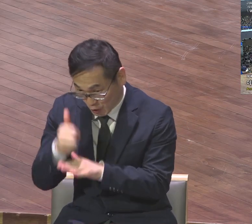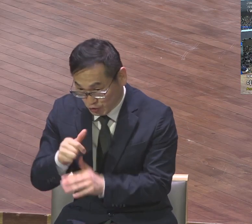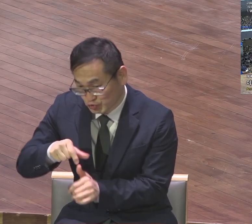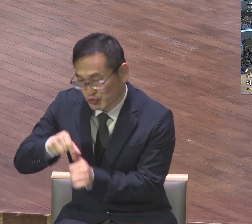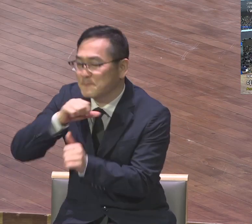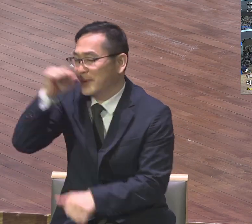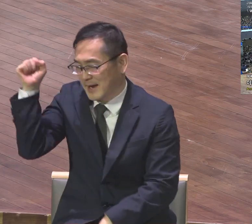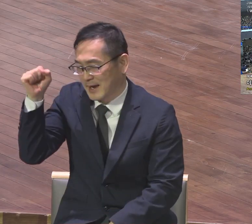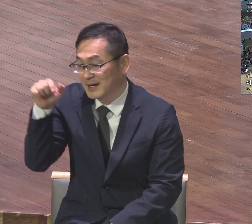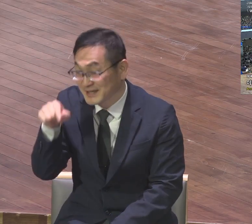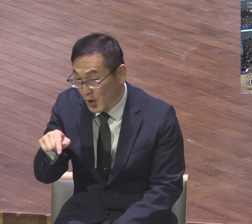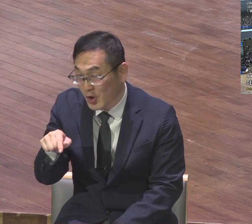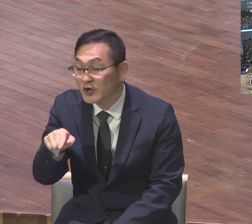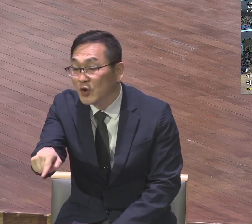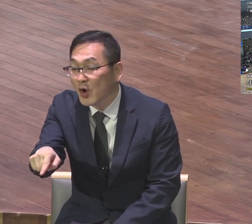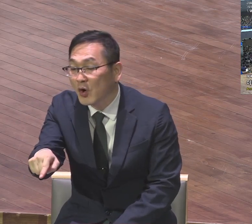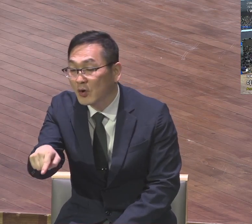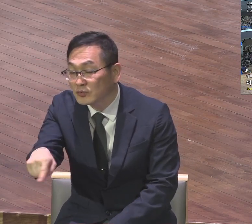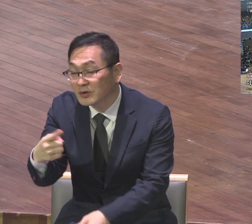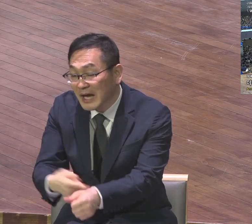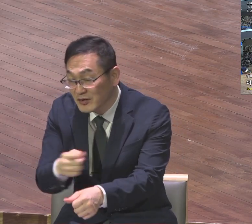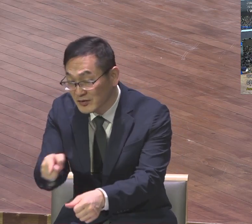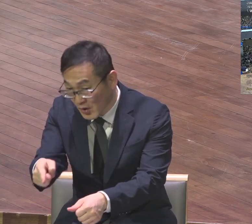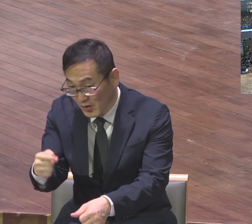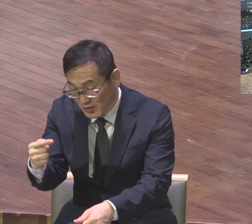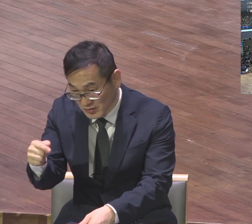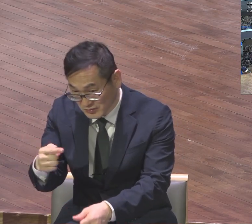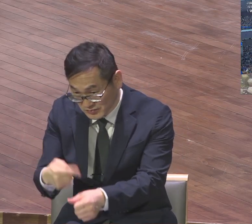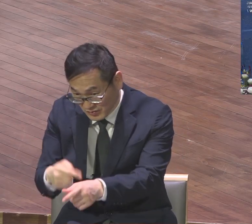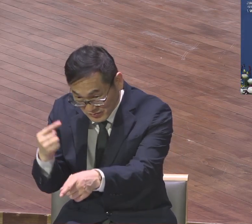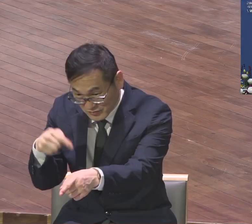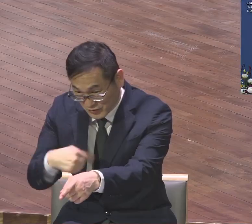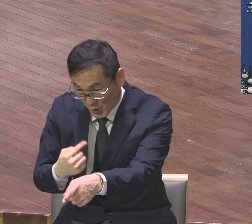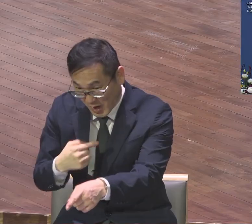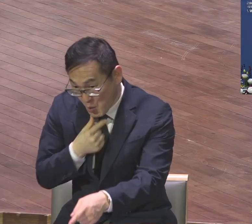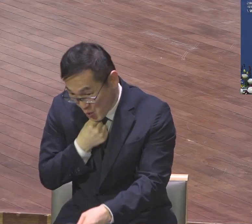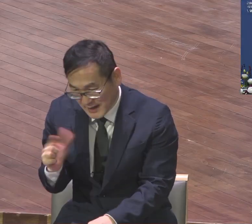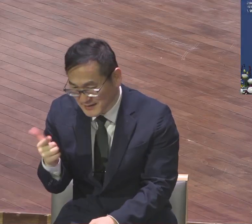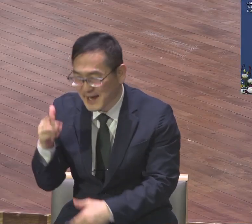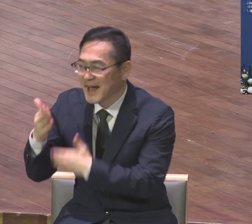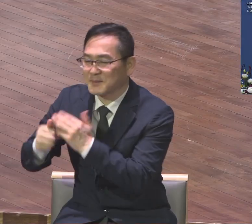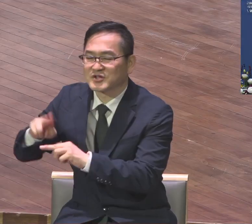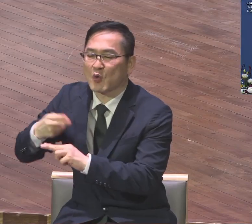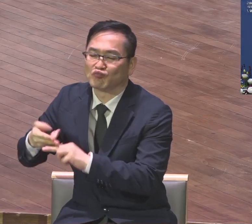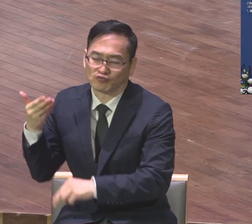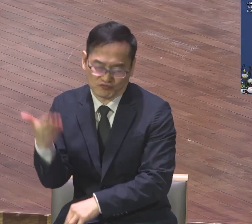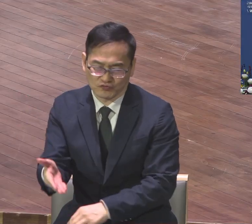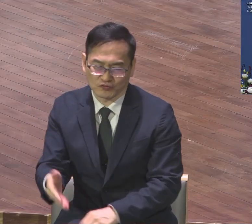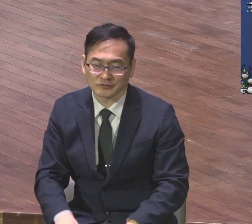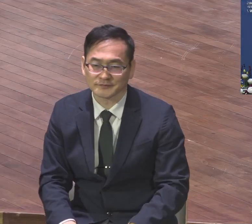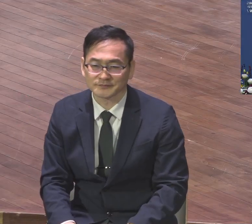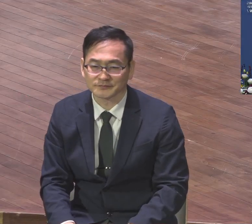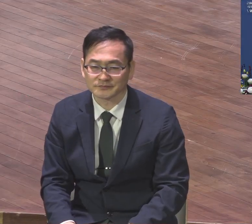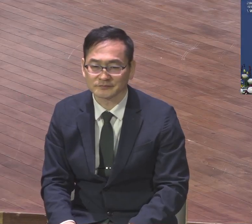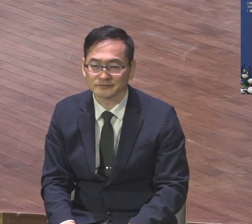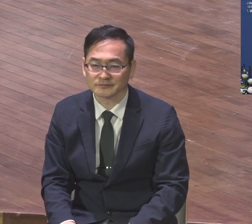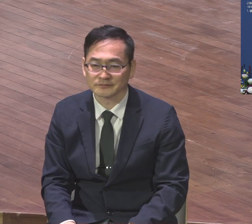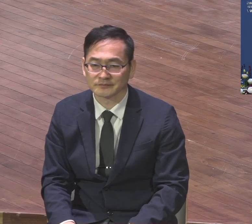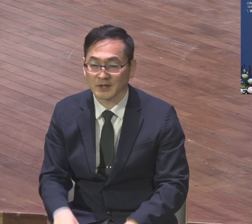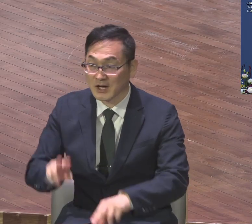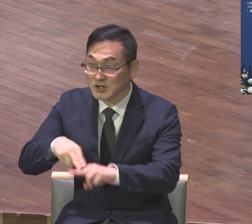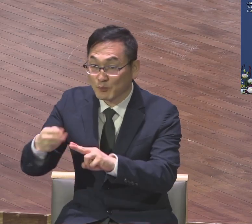아니요 하나님의 선물이라. 하나님 선물은 그죠. 주면 감사합니다, 받으면 끝나는